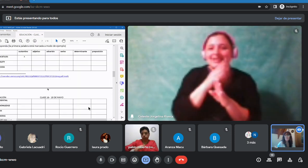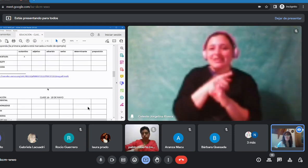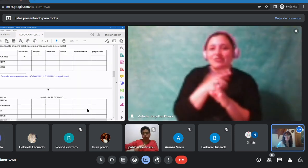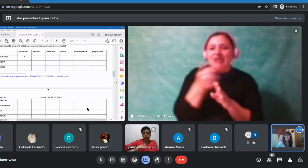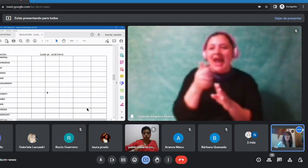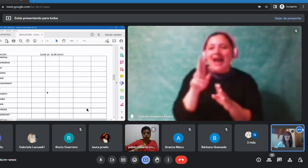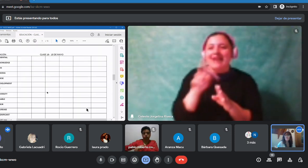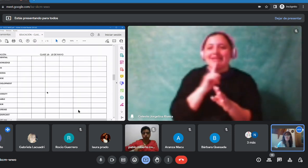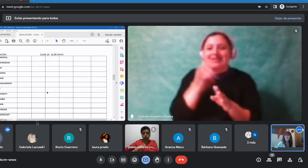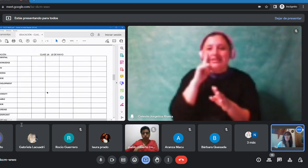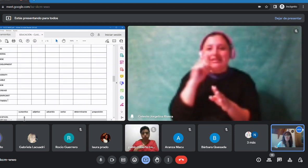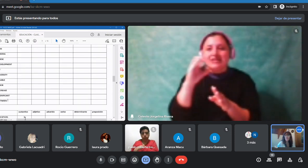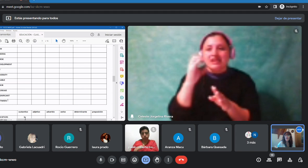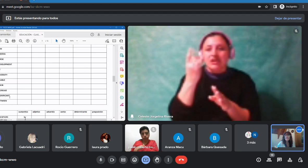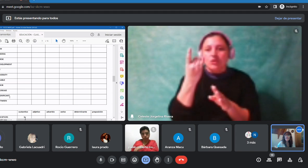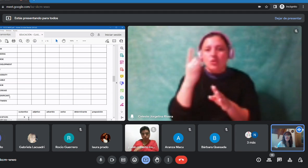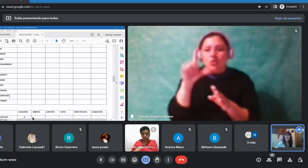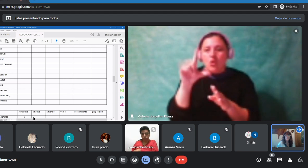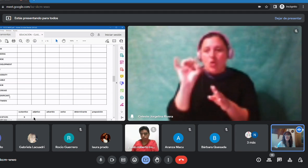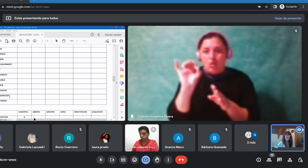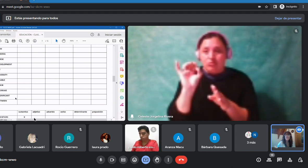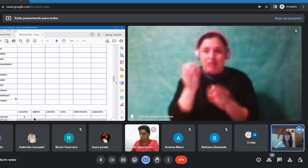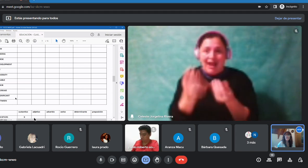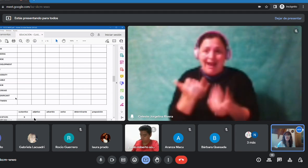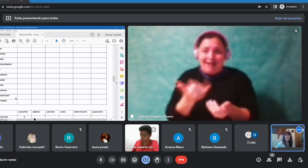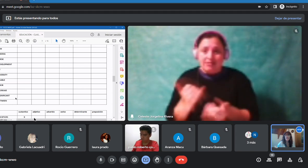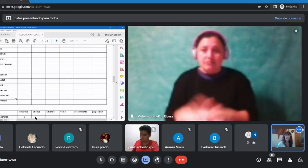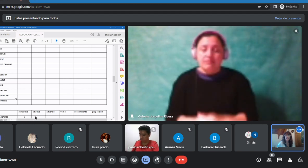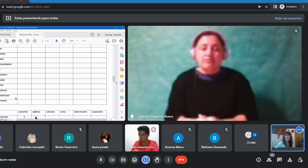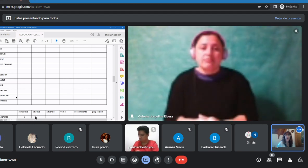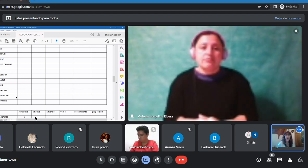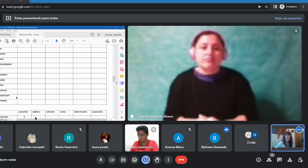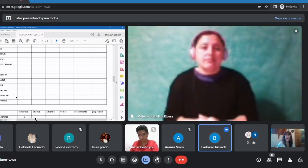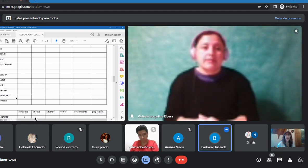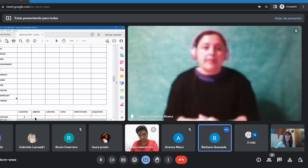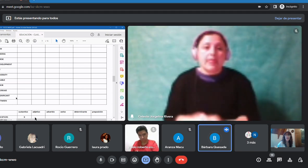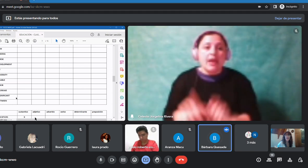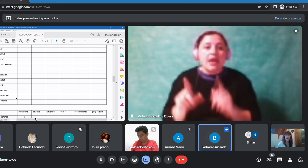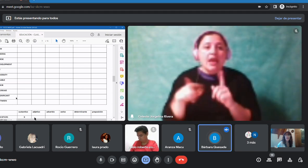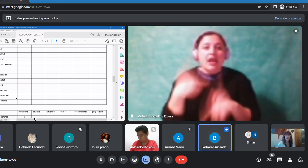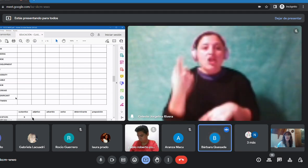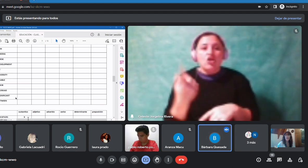Bien. Bien. Significant.